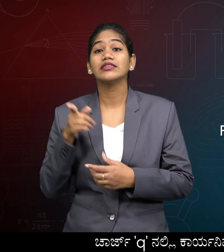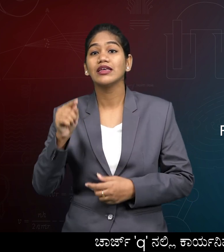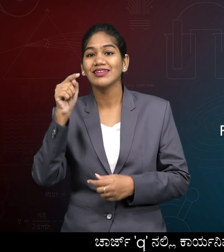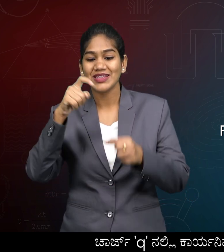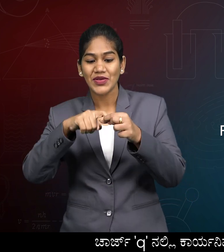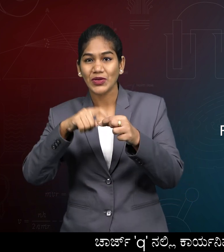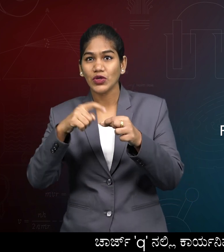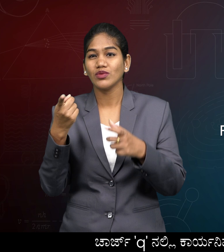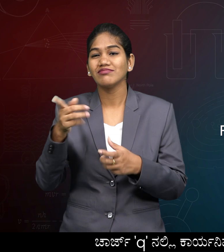F=qvb